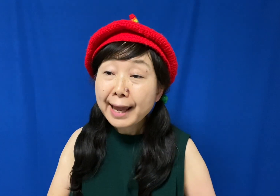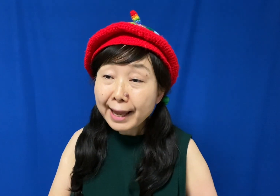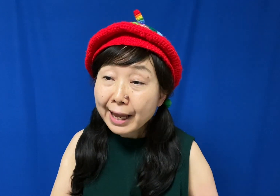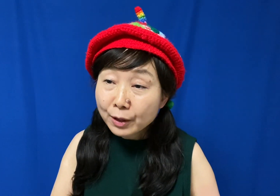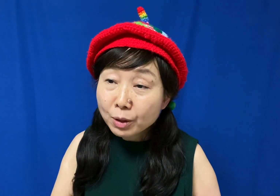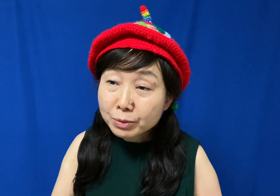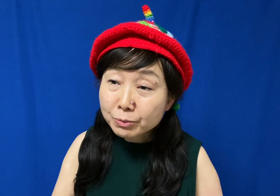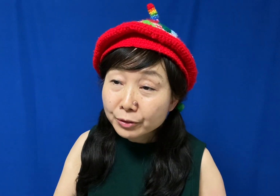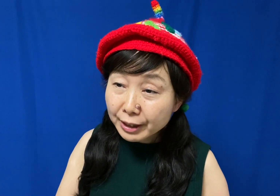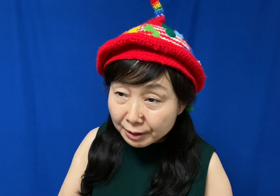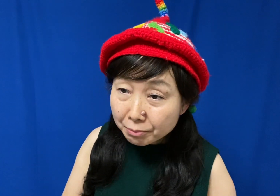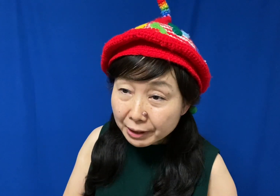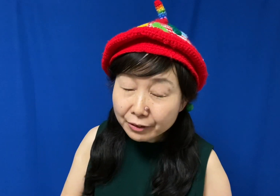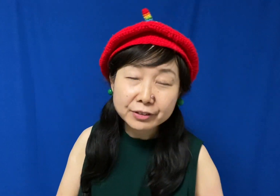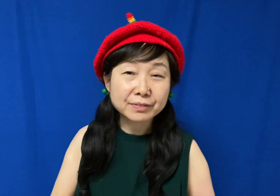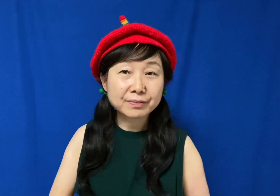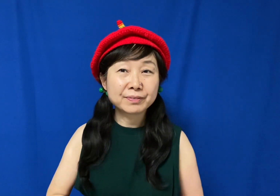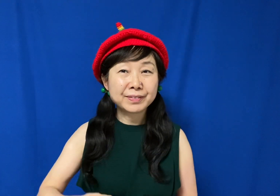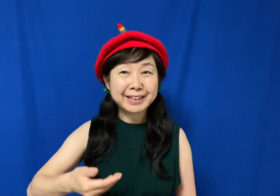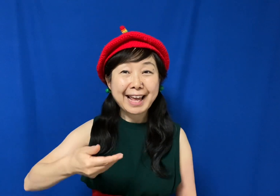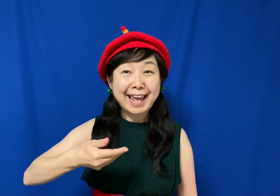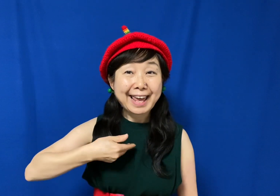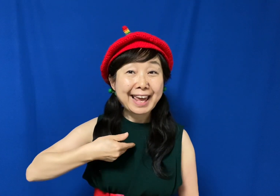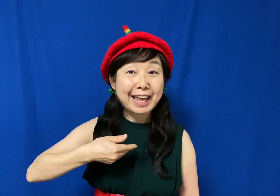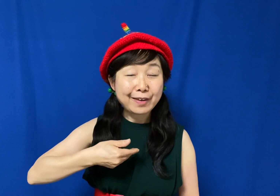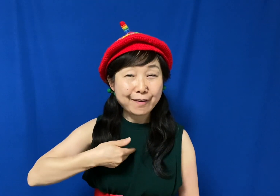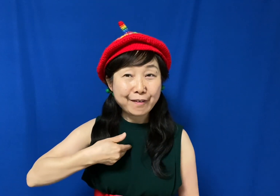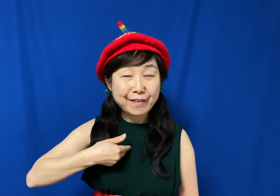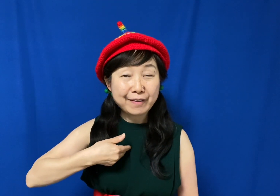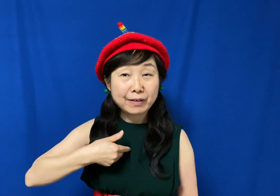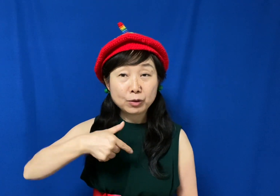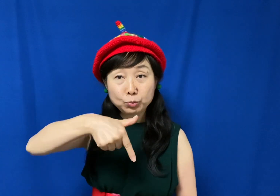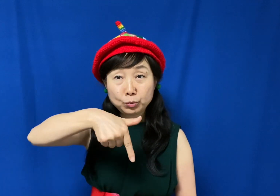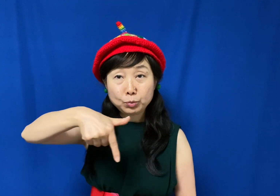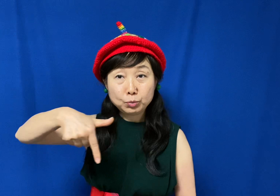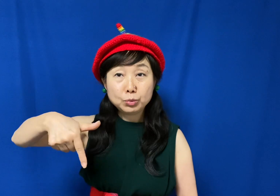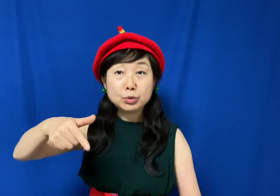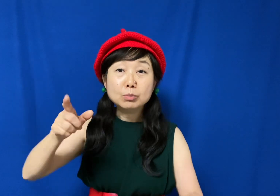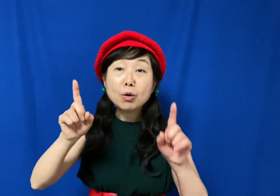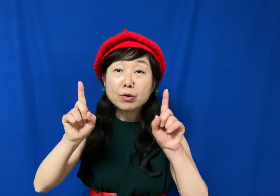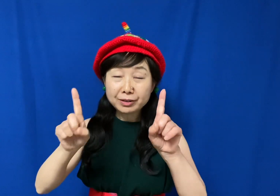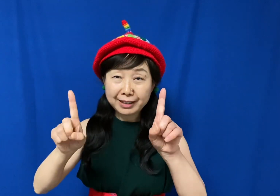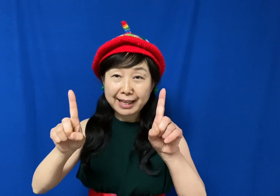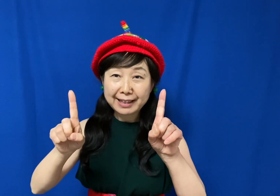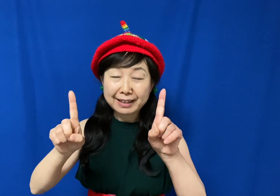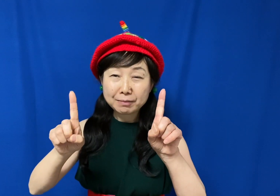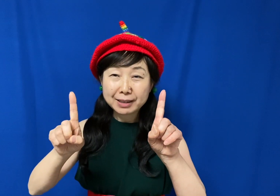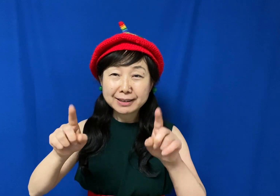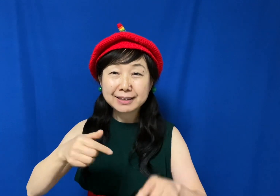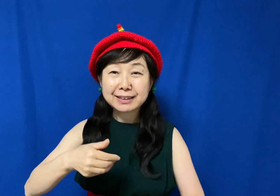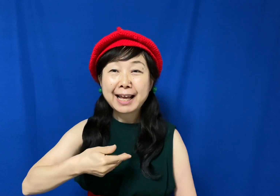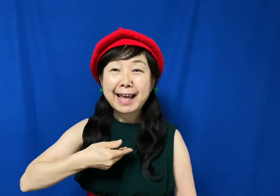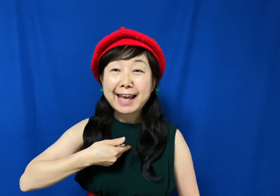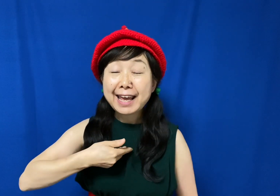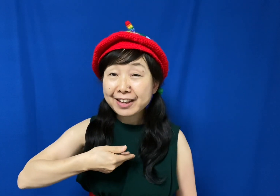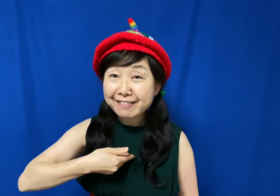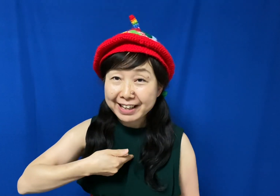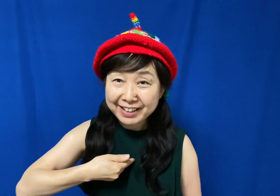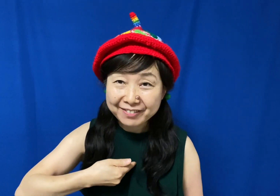栄養部門で金メダル、栄養部門ってやってます。栄養はやりまし